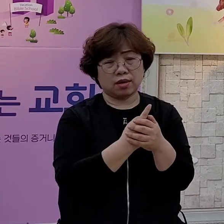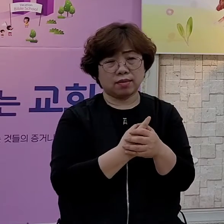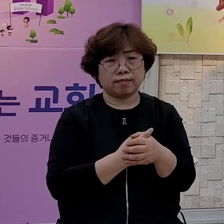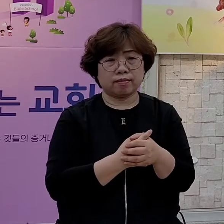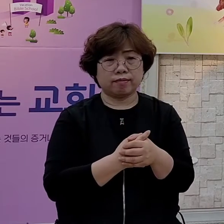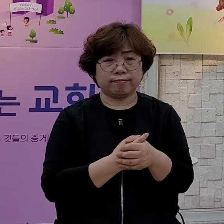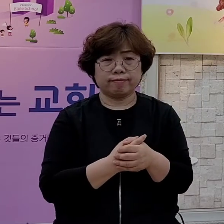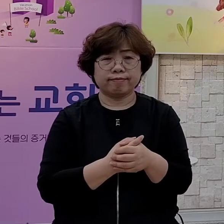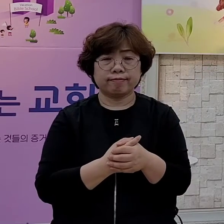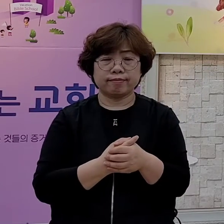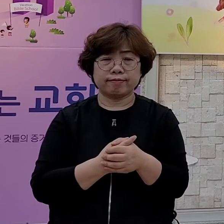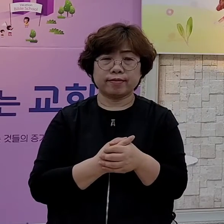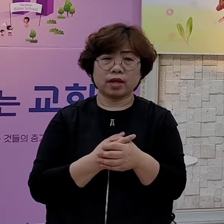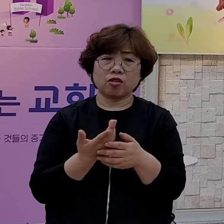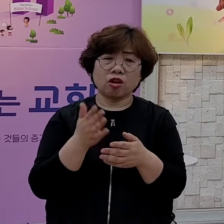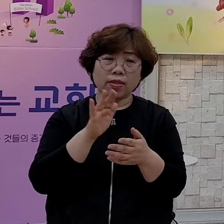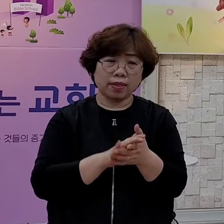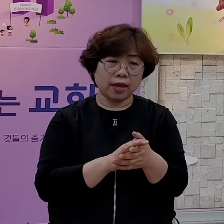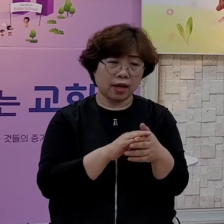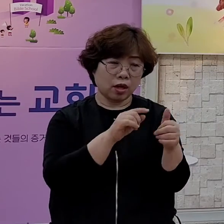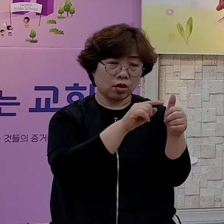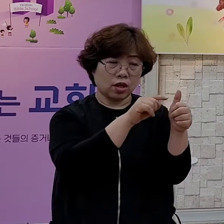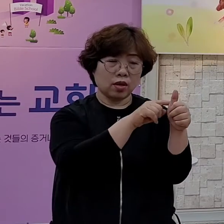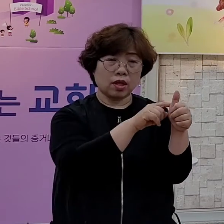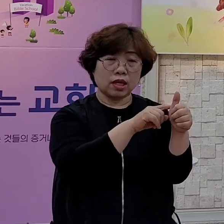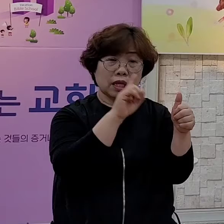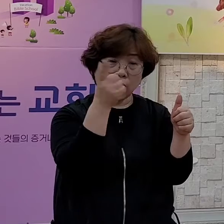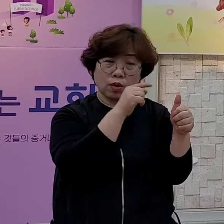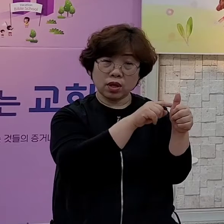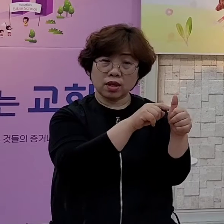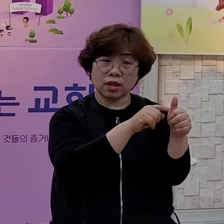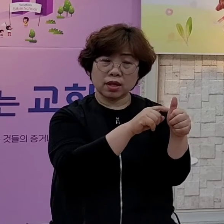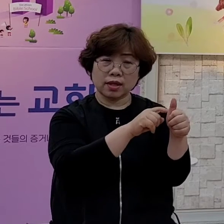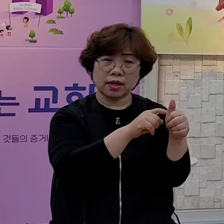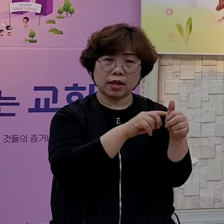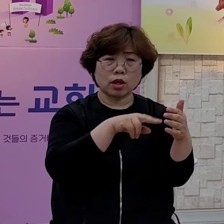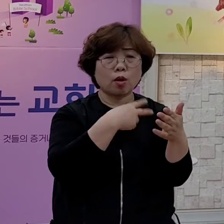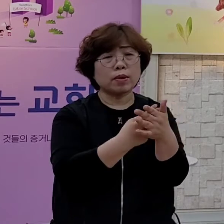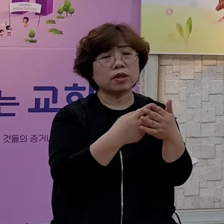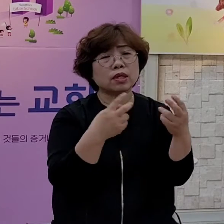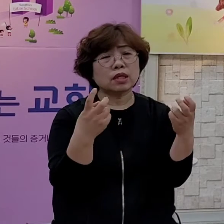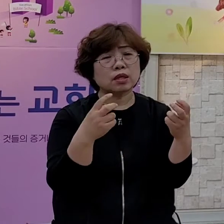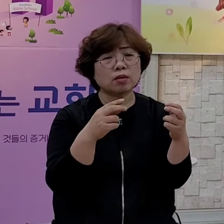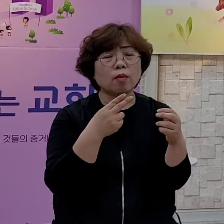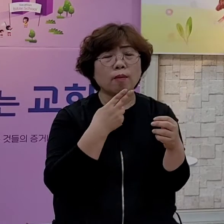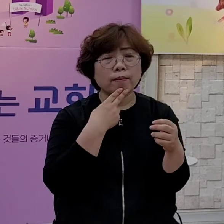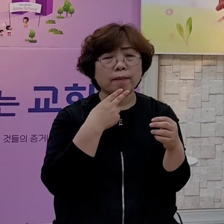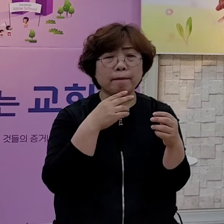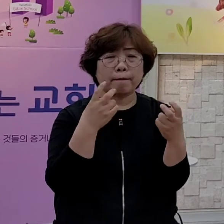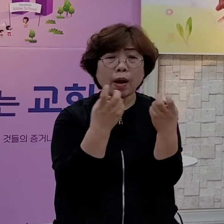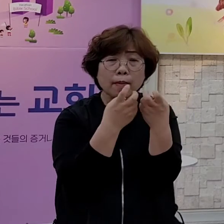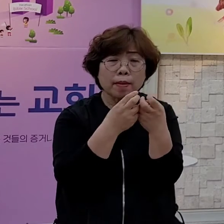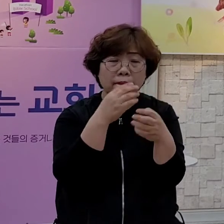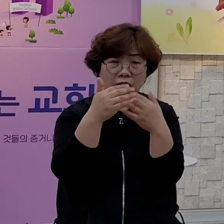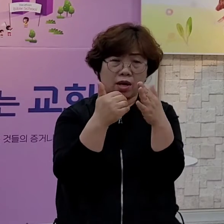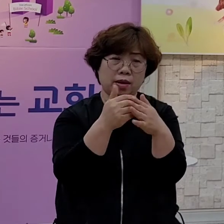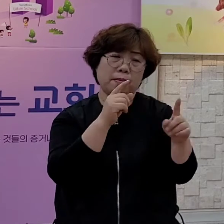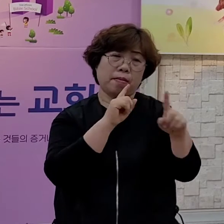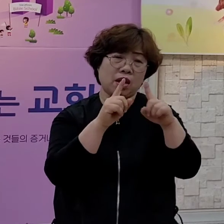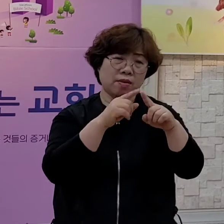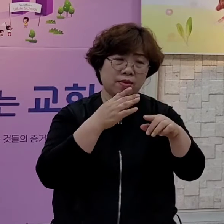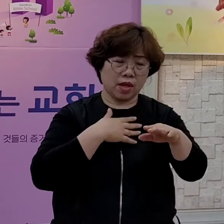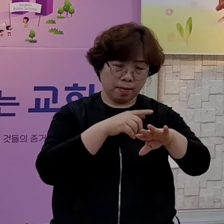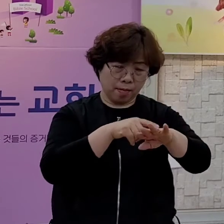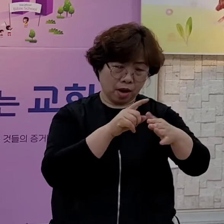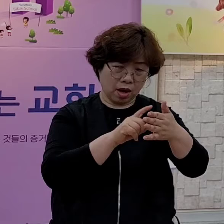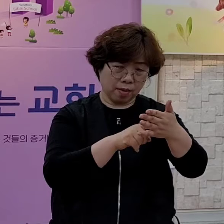없는 존재였는데 그러지 않기 위해서 비결은 하나밖에 없잖아요. 뭐라고요? 하나님의 이 말씀을 내 마음판에 두는